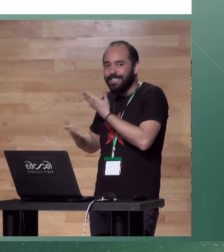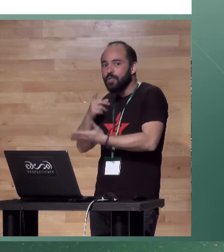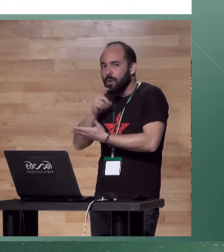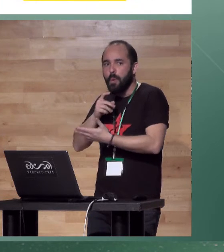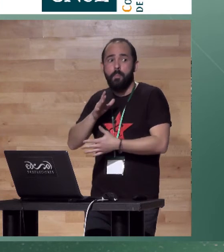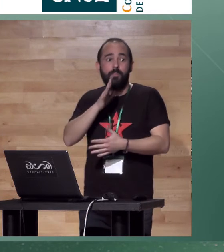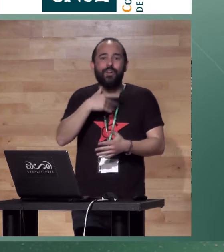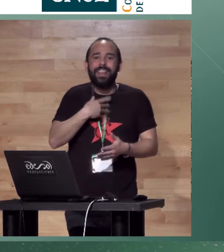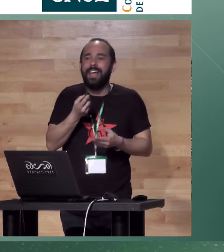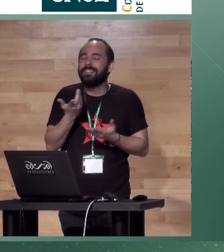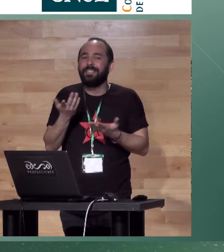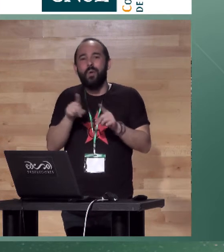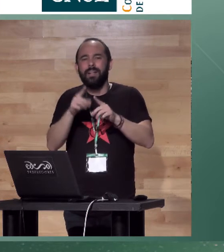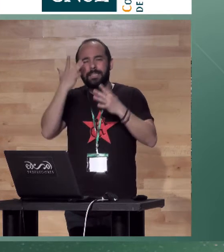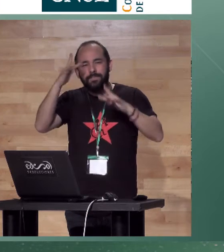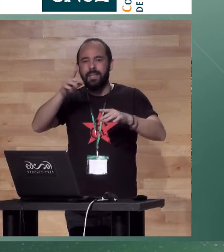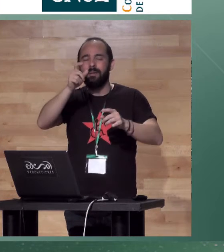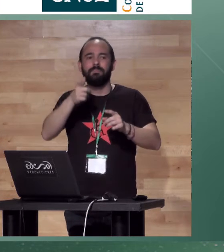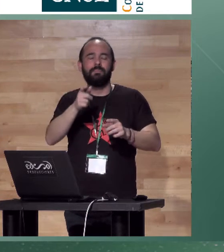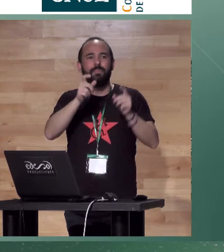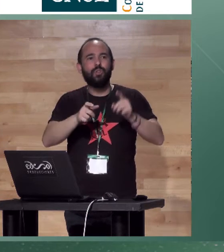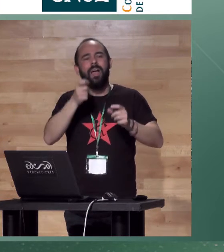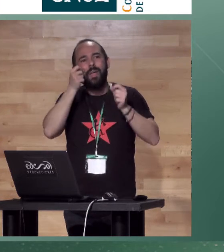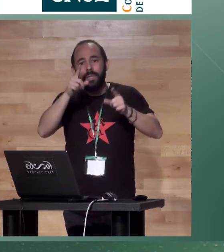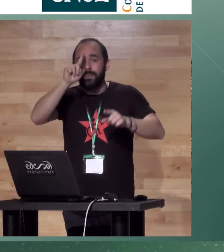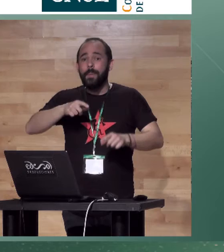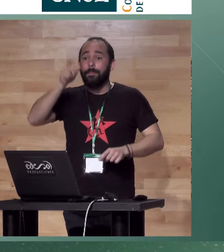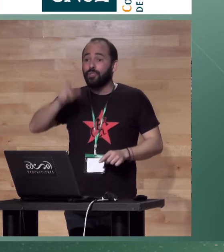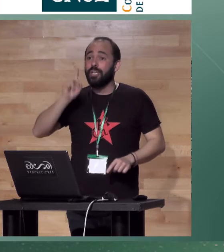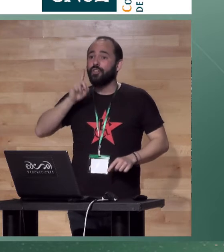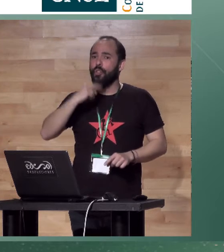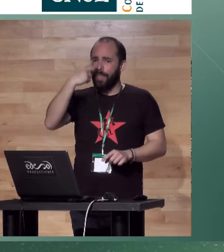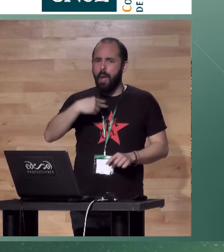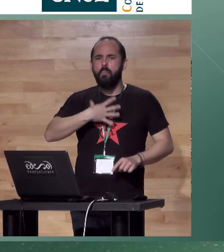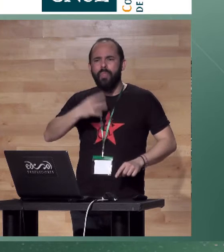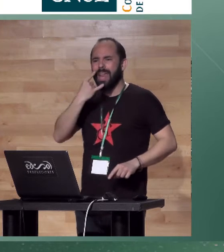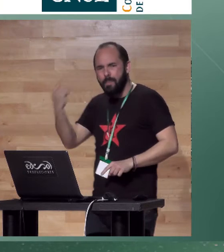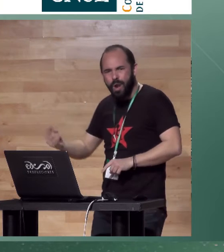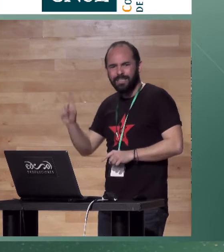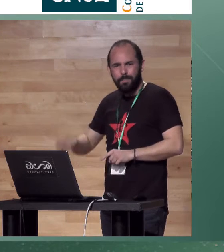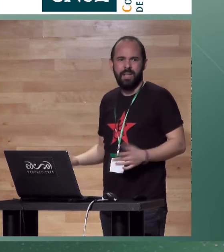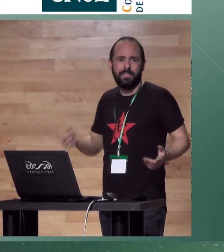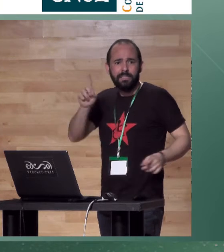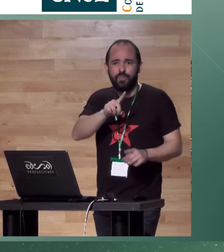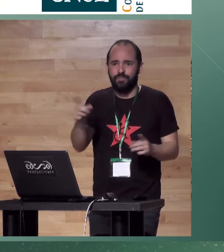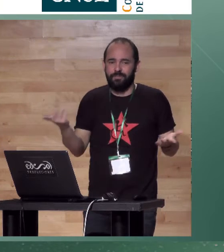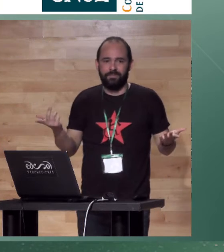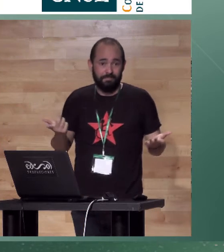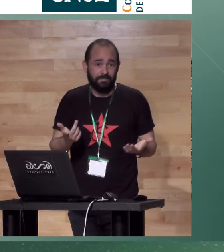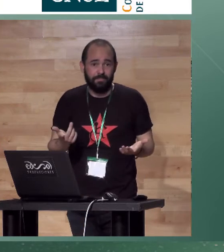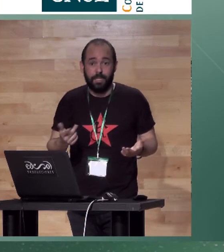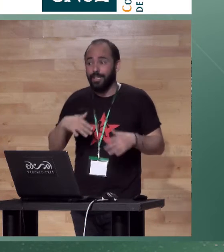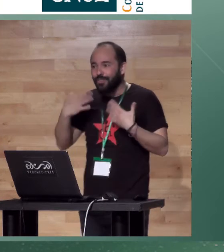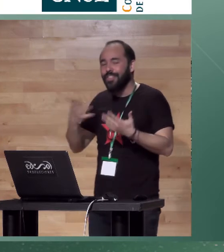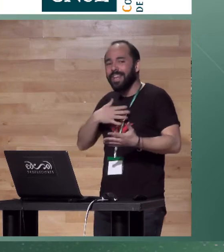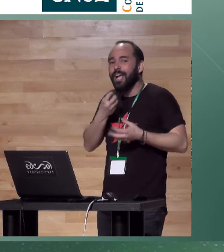rechaza. Entonces no sé cómo contárselo. Entonces es una forma de sensibilizar y que la gente se dé cuenta que las personas sordociegas se pueden